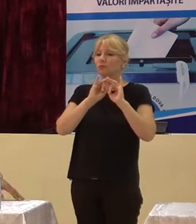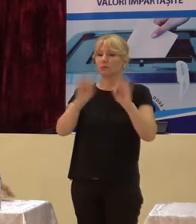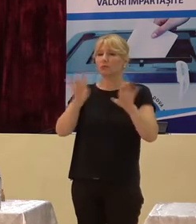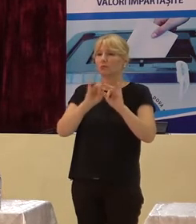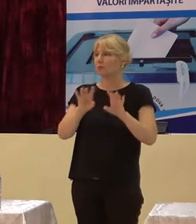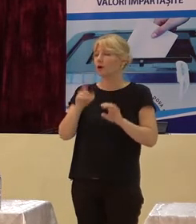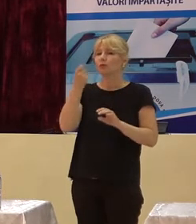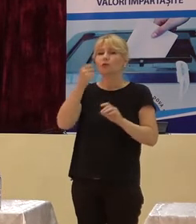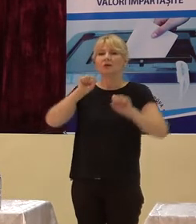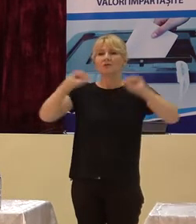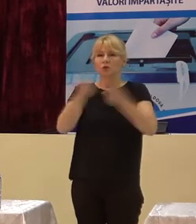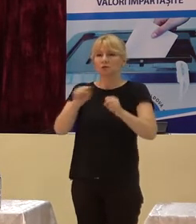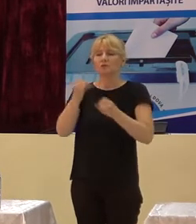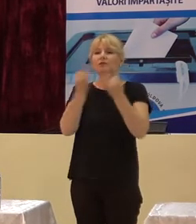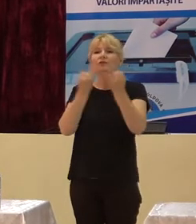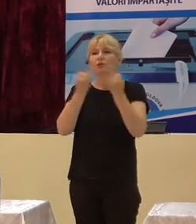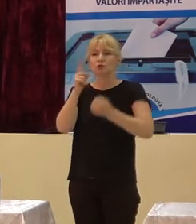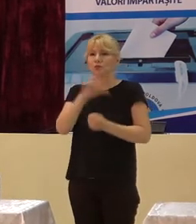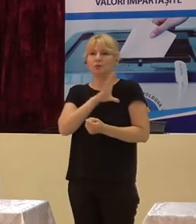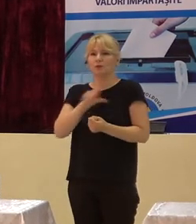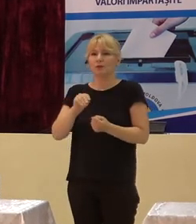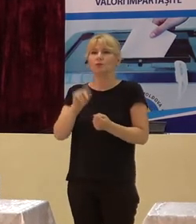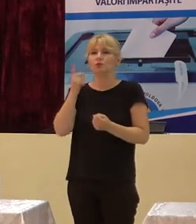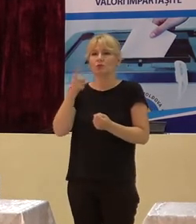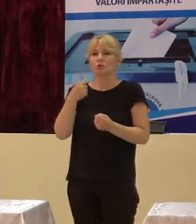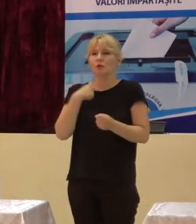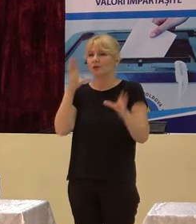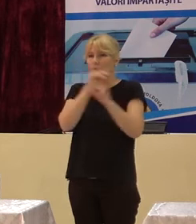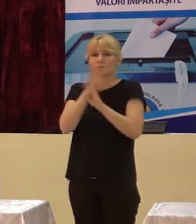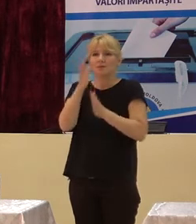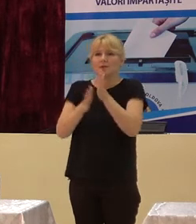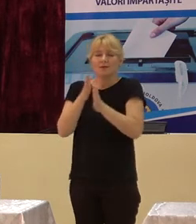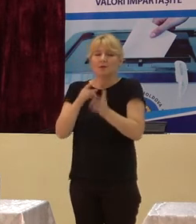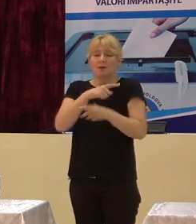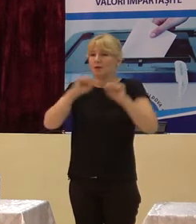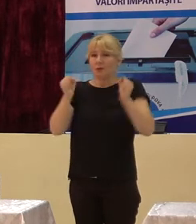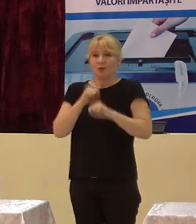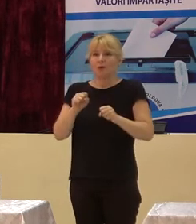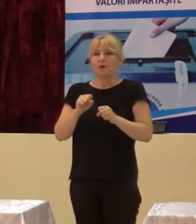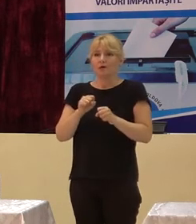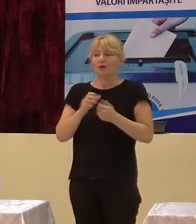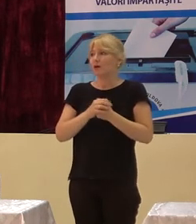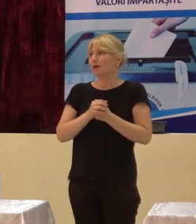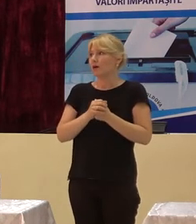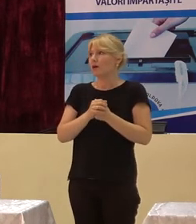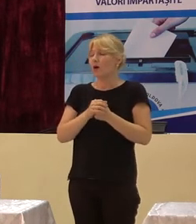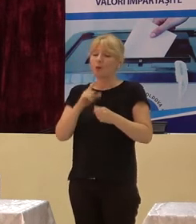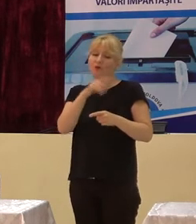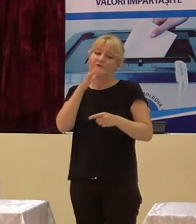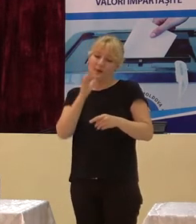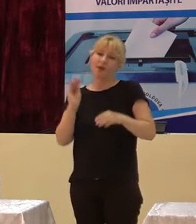coborâți viteza de comunicare cu 10 secunde, pe care noi o să vi le dăm în plus, de exemplu, doar